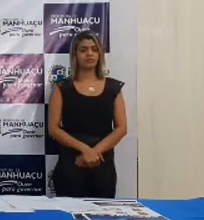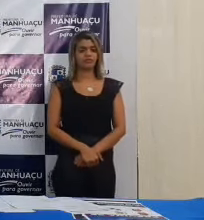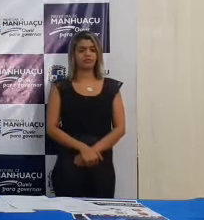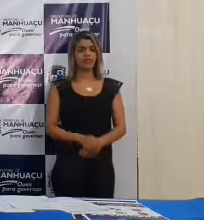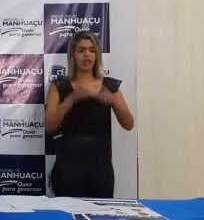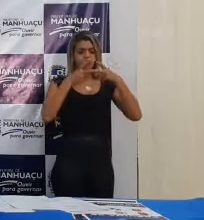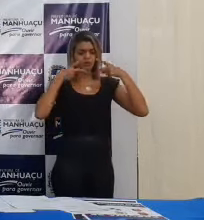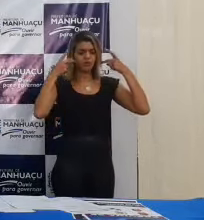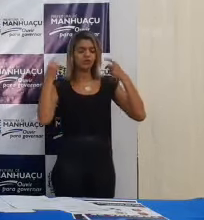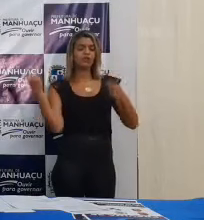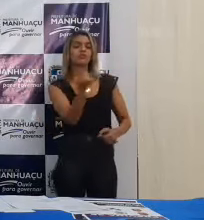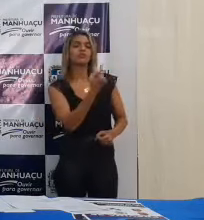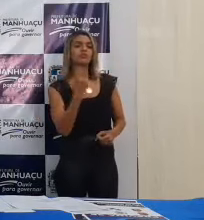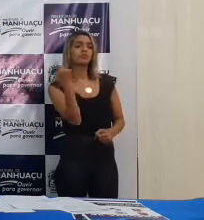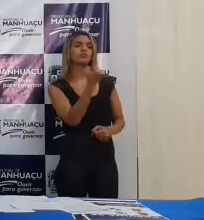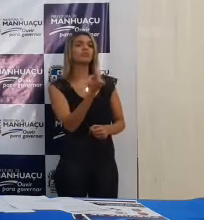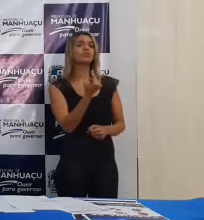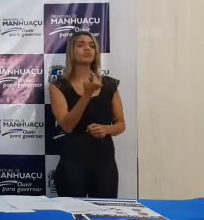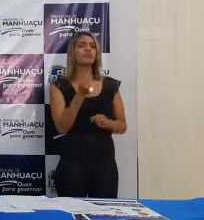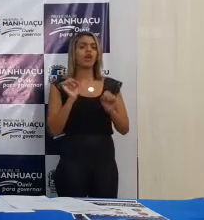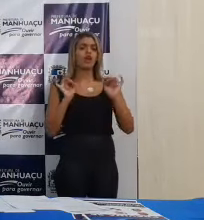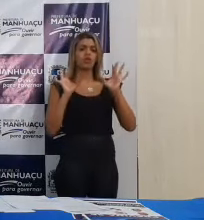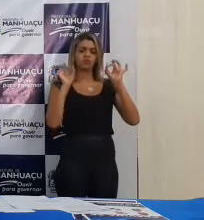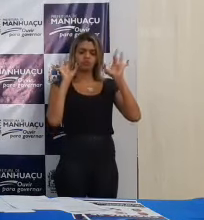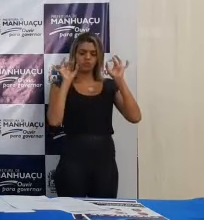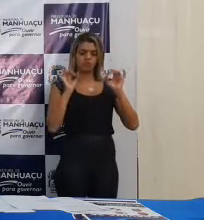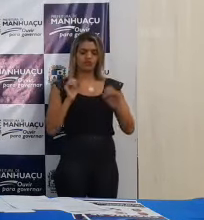Nosso comércio é diferente, nós temos